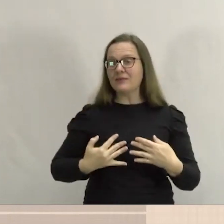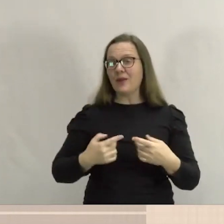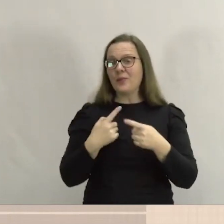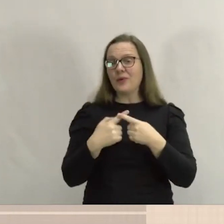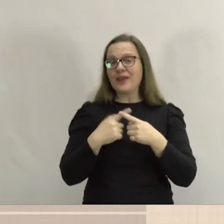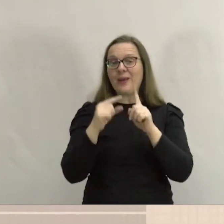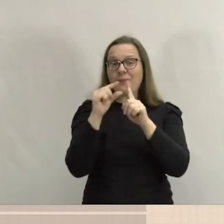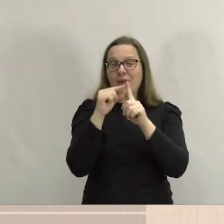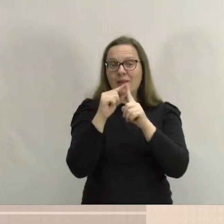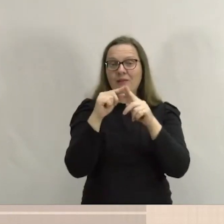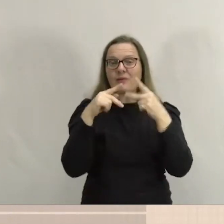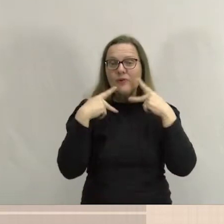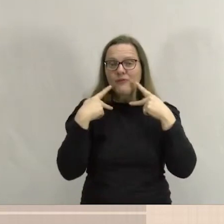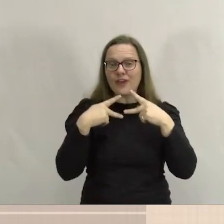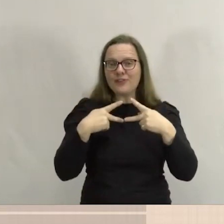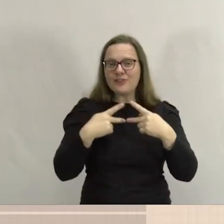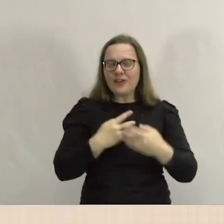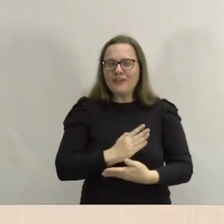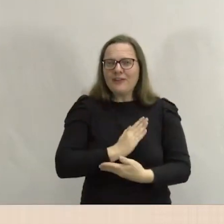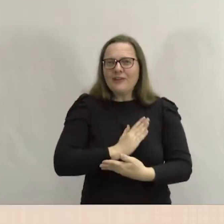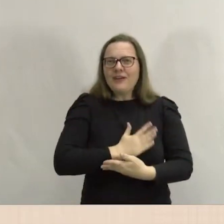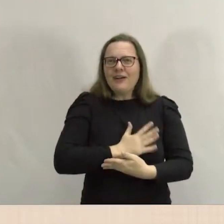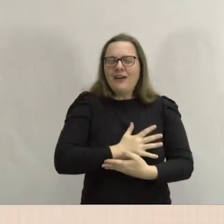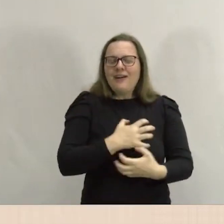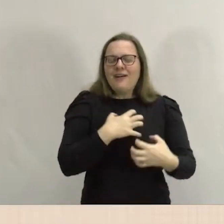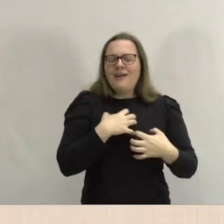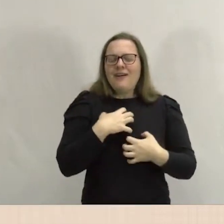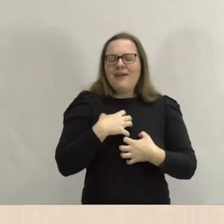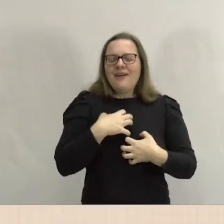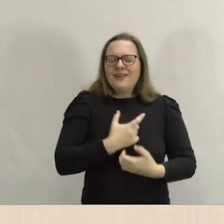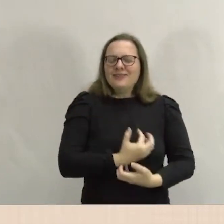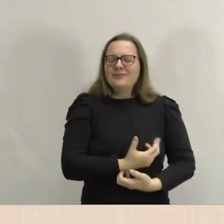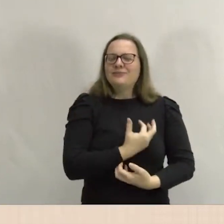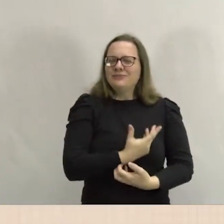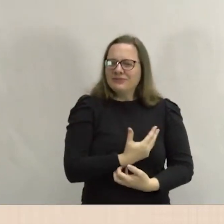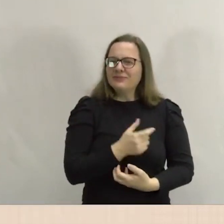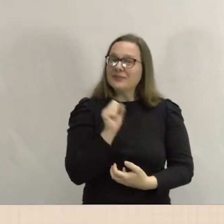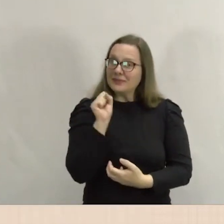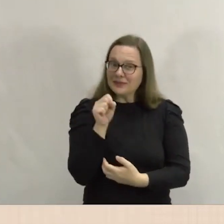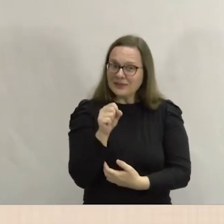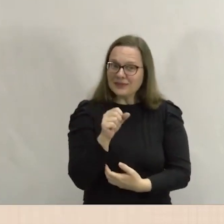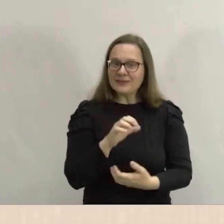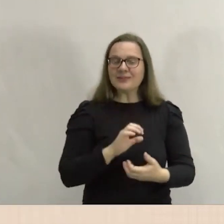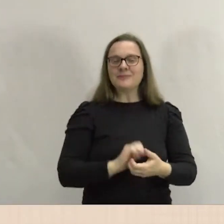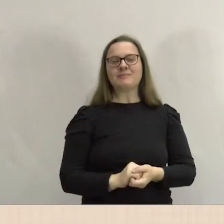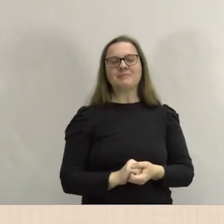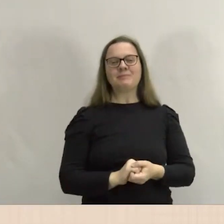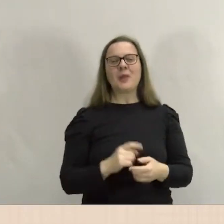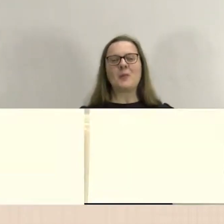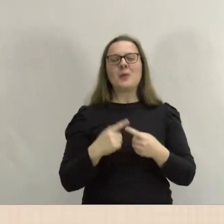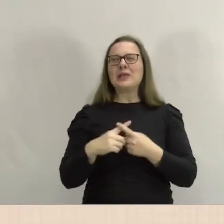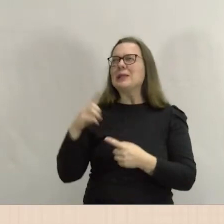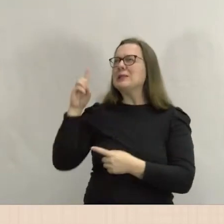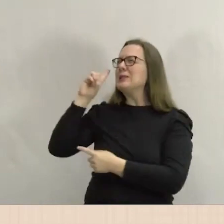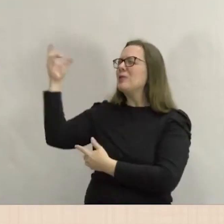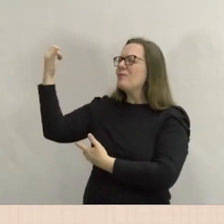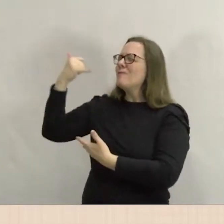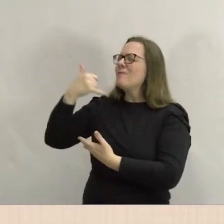arder, porque é um falar vivo do Senhor para esse momento. Deus está falando com